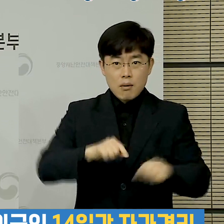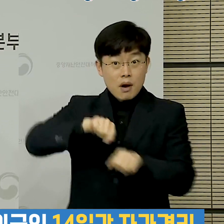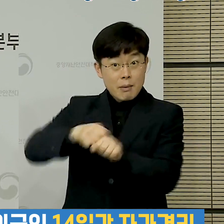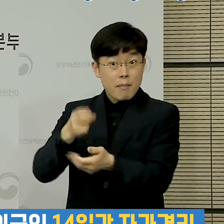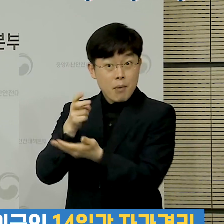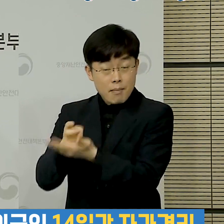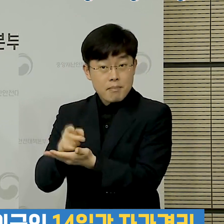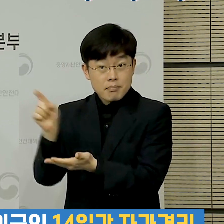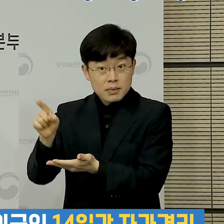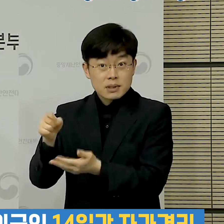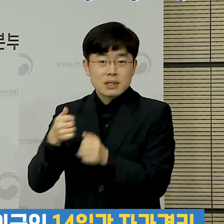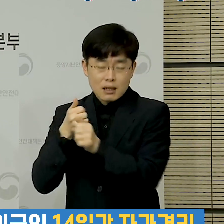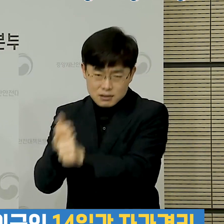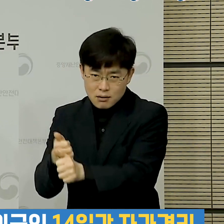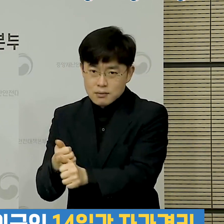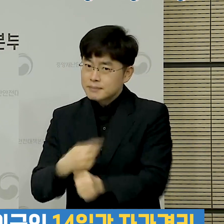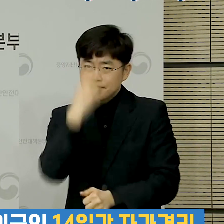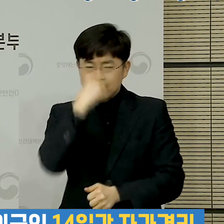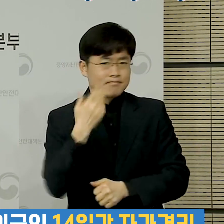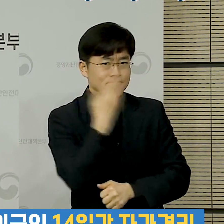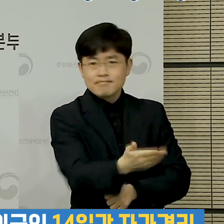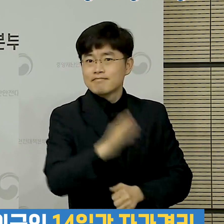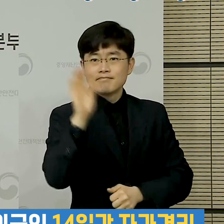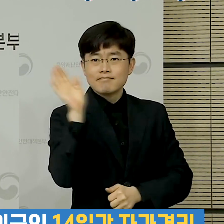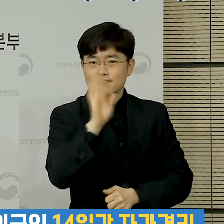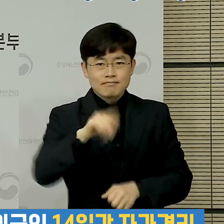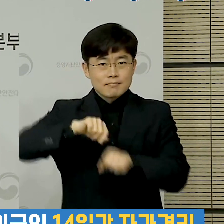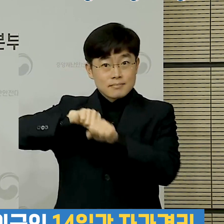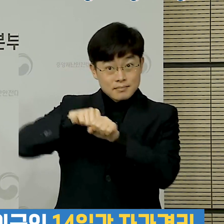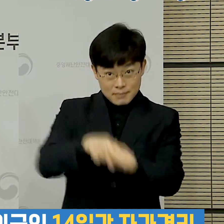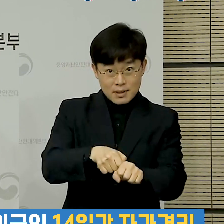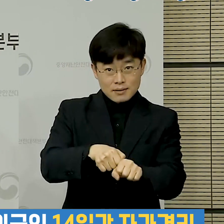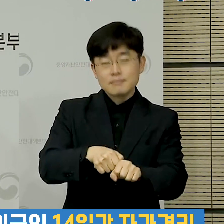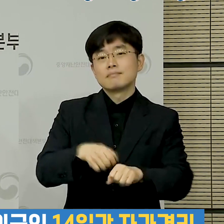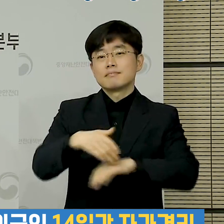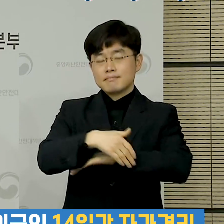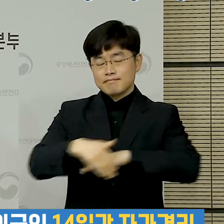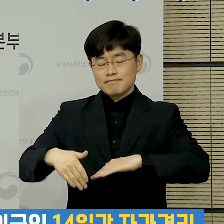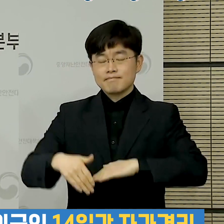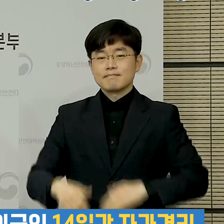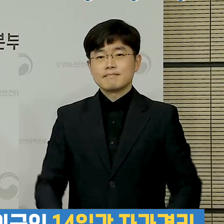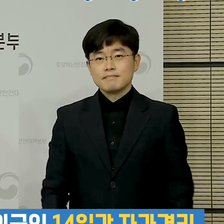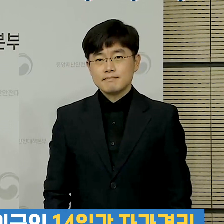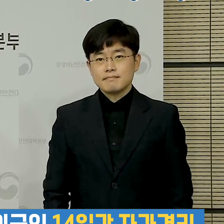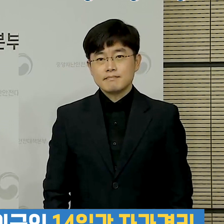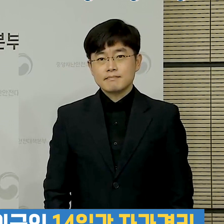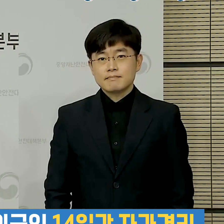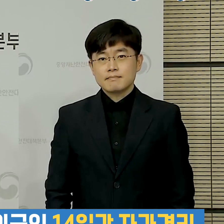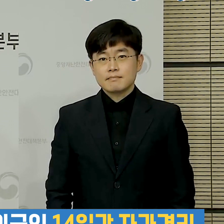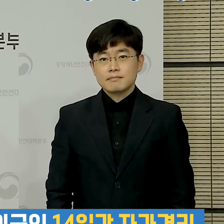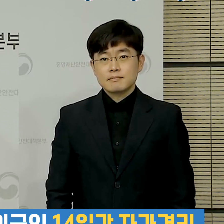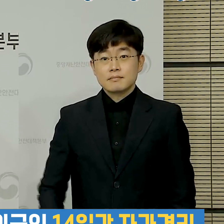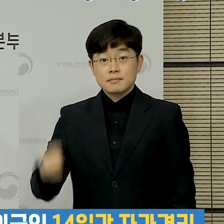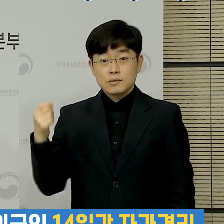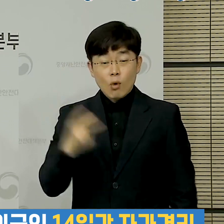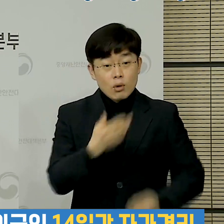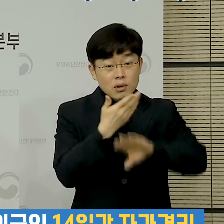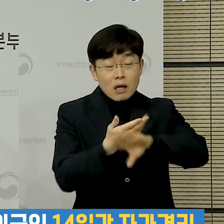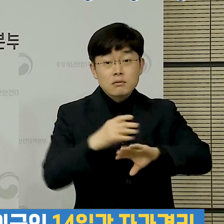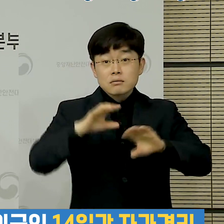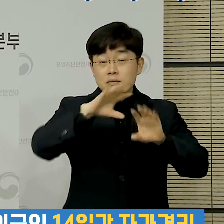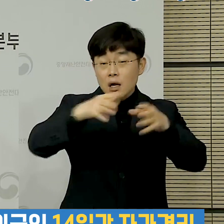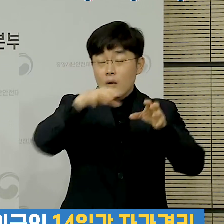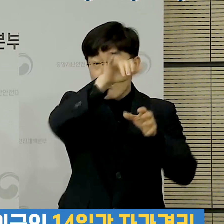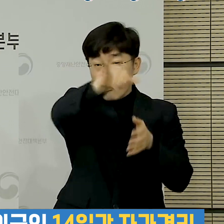예방법, 검역법에 따라 무관용의 원칙으로 엄정한 조치를 취할 것임을 거듭 말씀드립니다. 기타 다른 국가에서